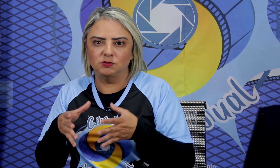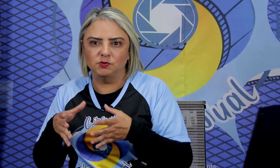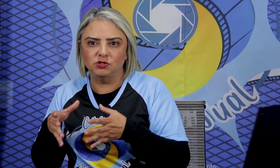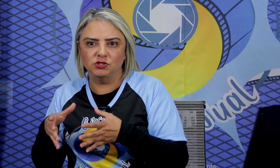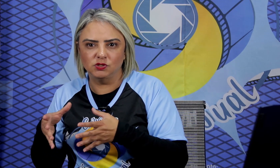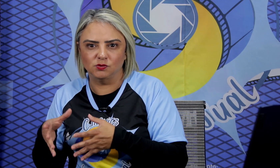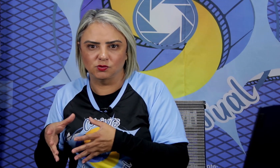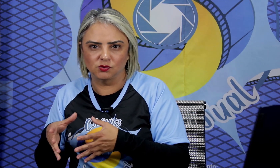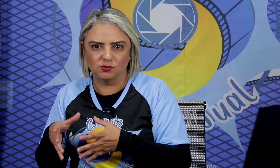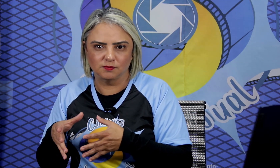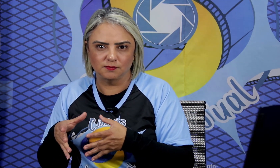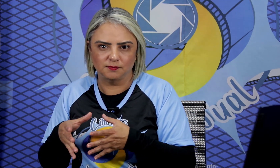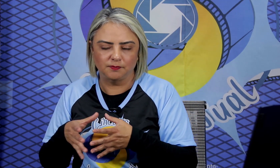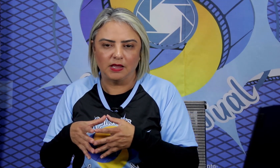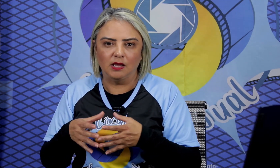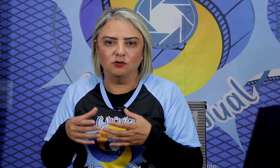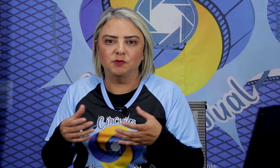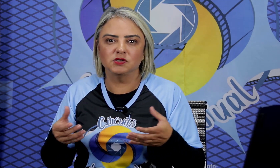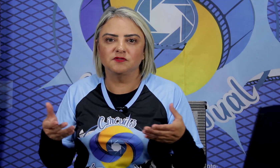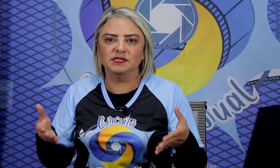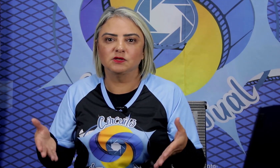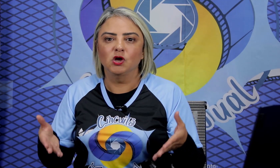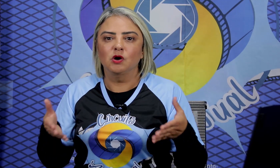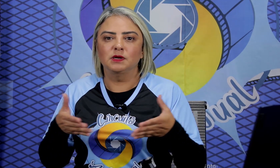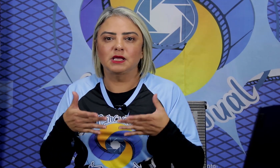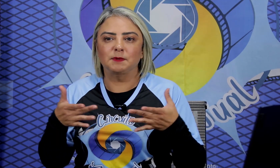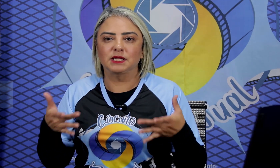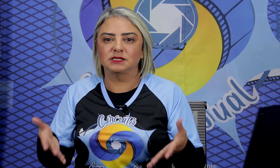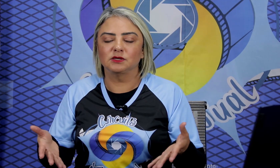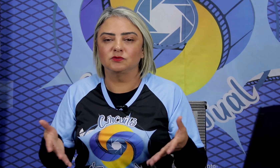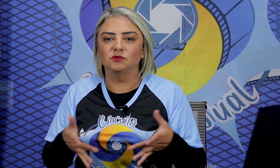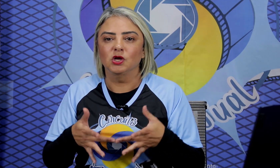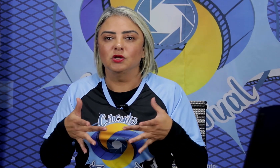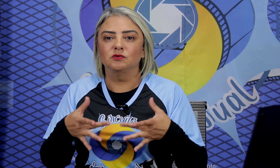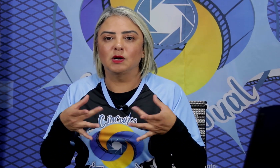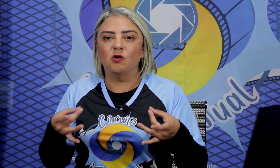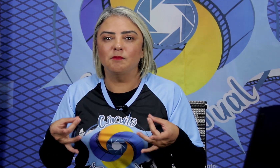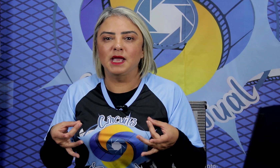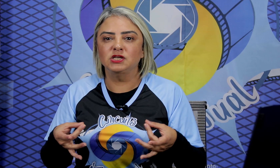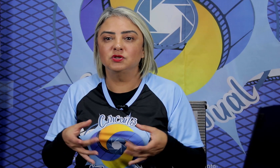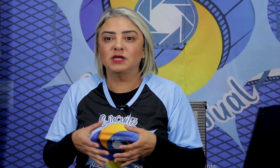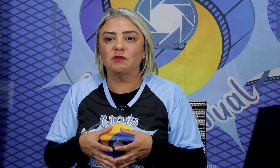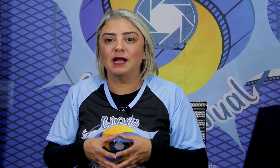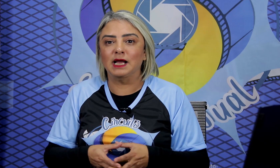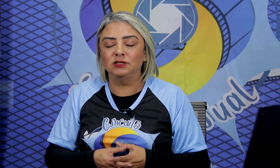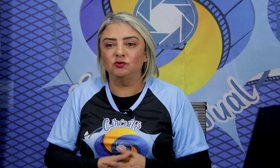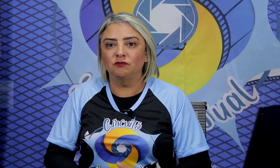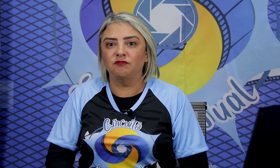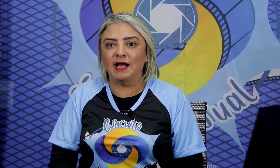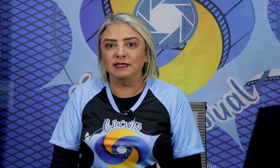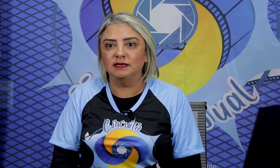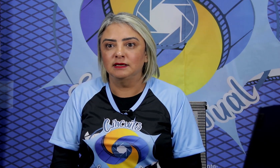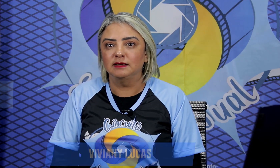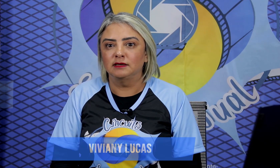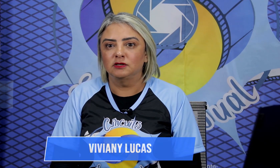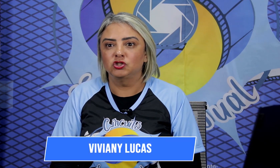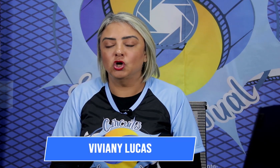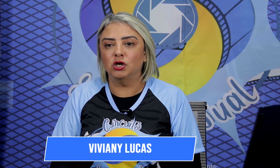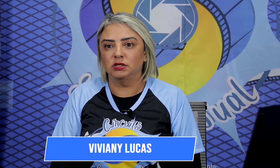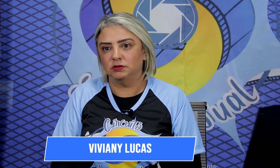de discurso. Eu não posso fazer a interpretação de uma comédia e eu estar com a cara entrunfada, chorando. Não